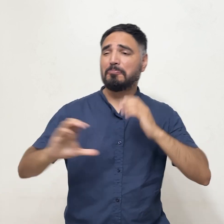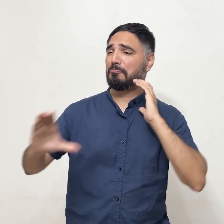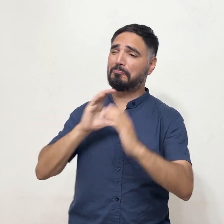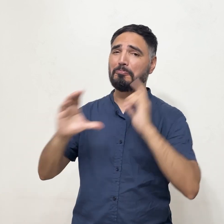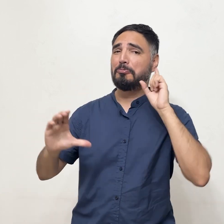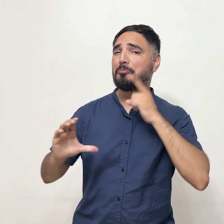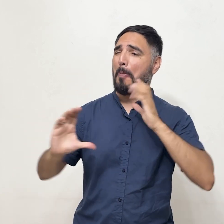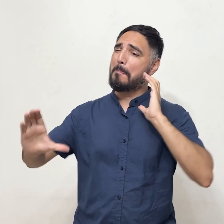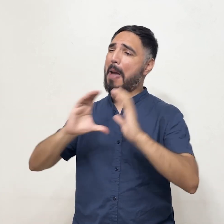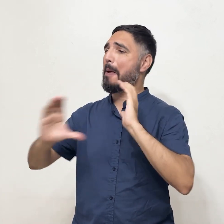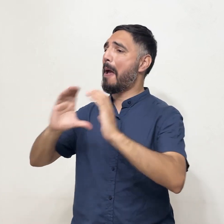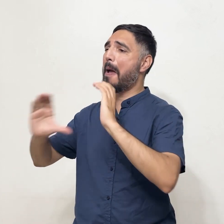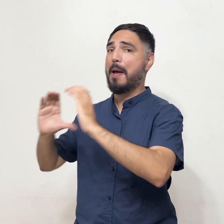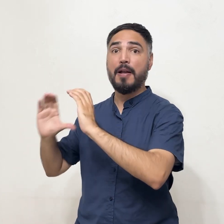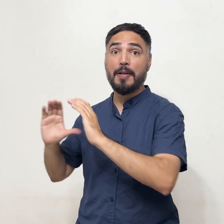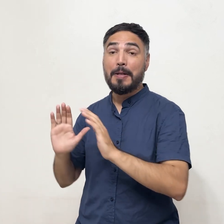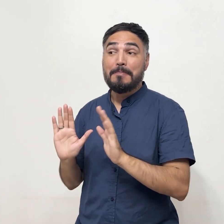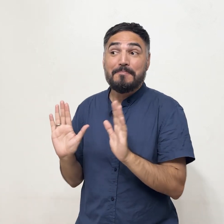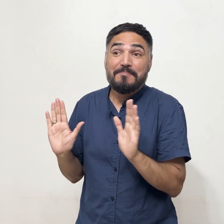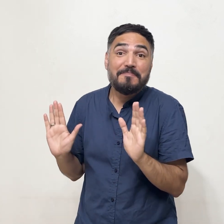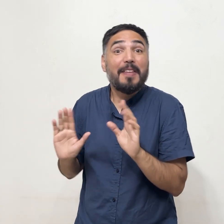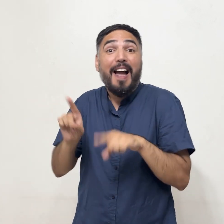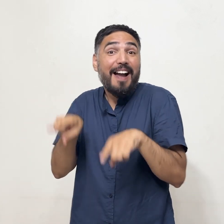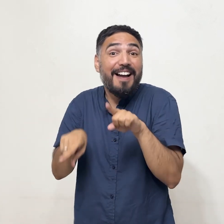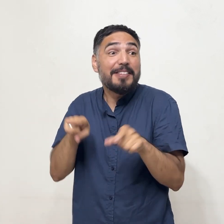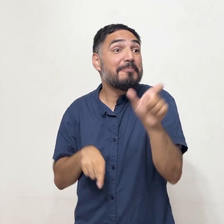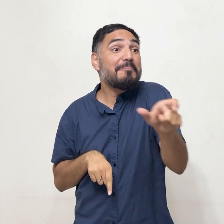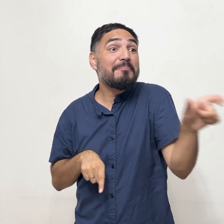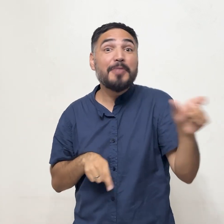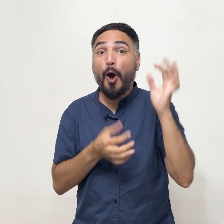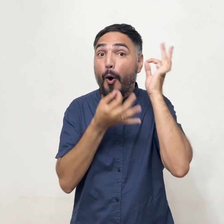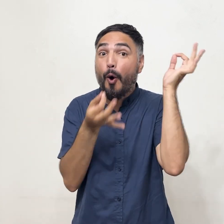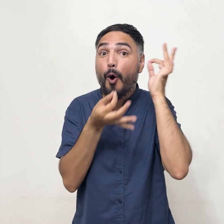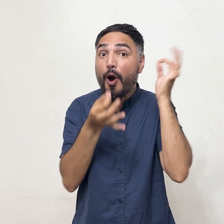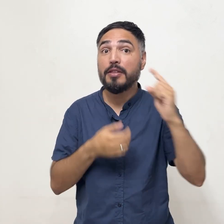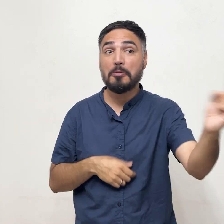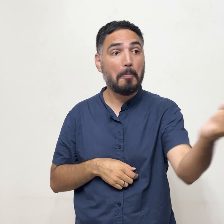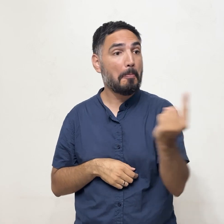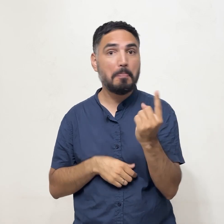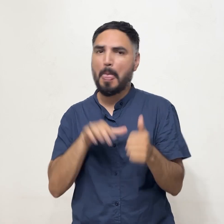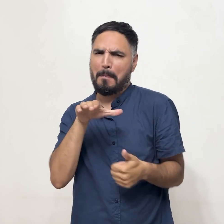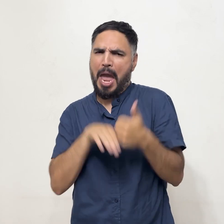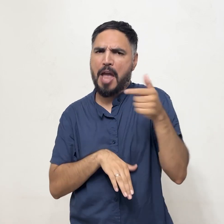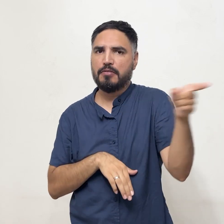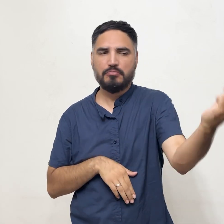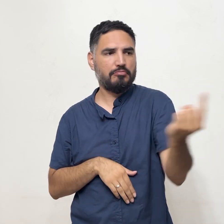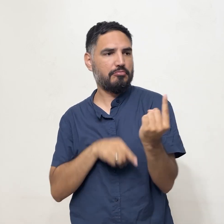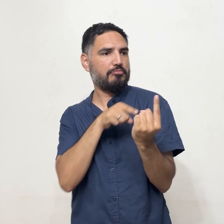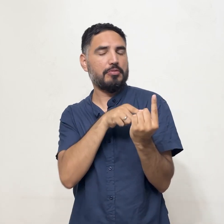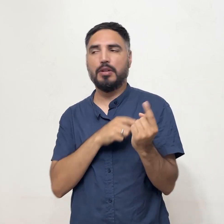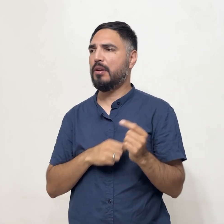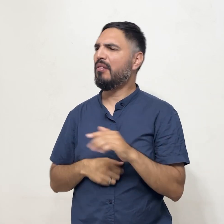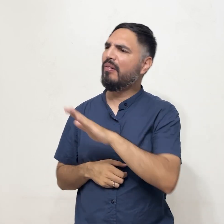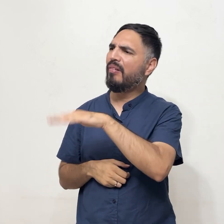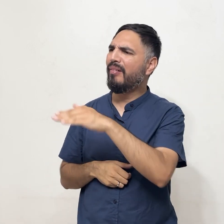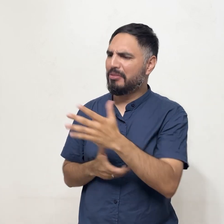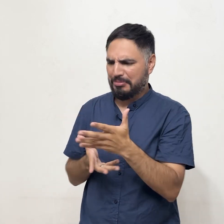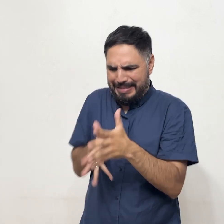experiencia personal, llevo muchos años hablando con personas sordas, pero he escuchado muchas veces de quienes están